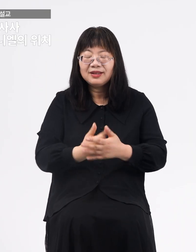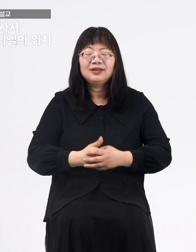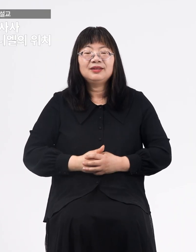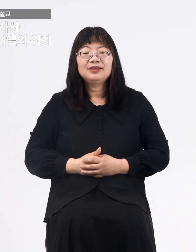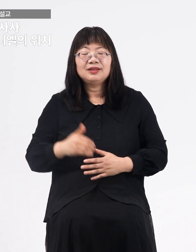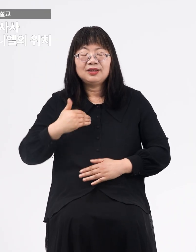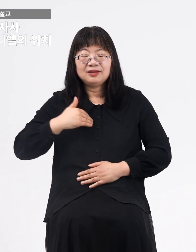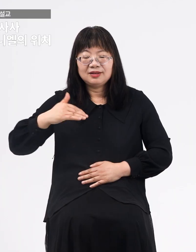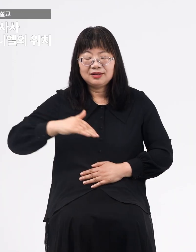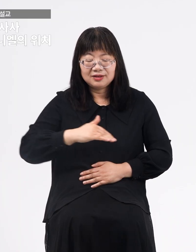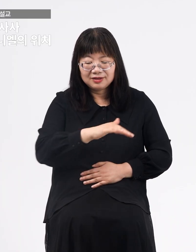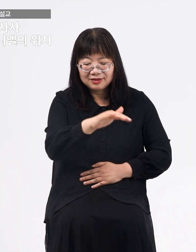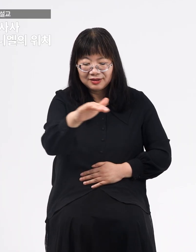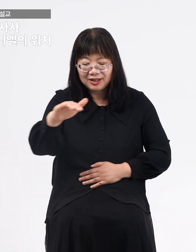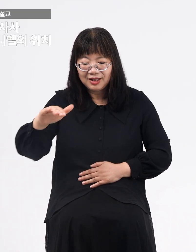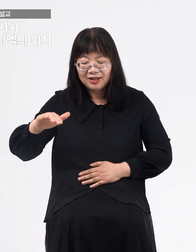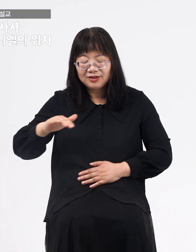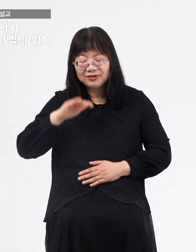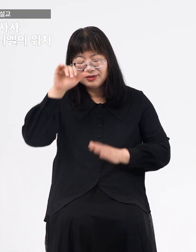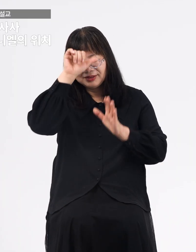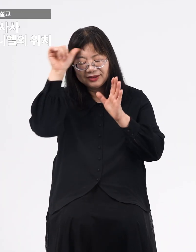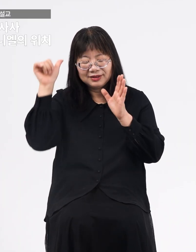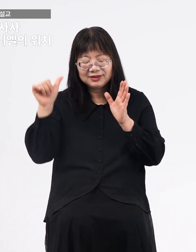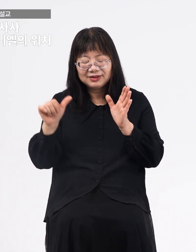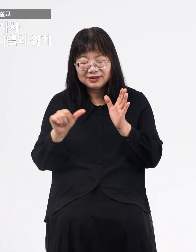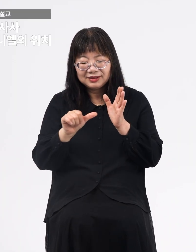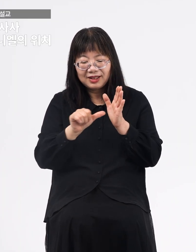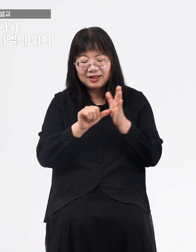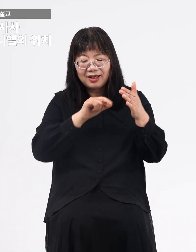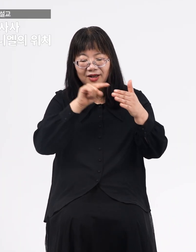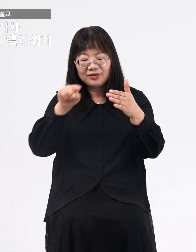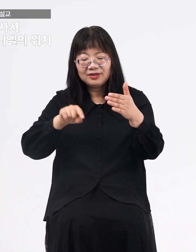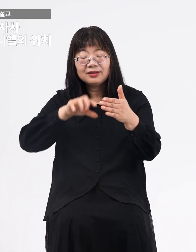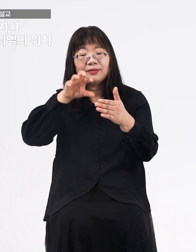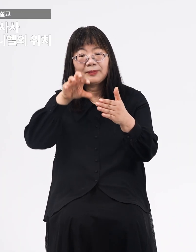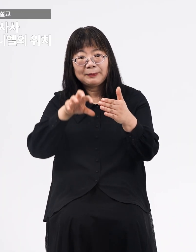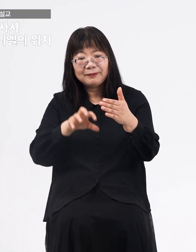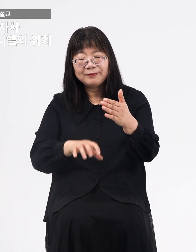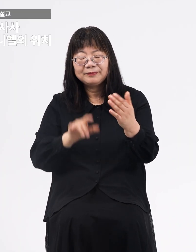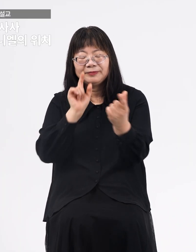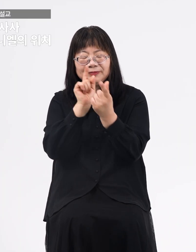땅 평화된 땅에 성령님 오시옵소서. 인생 가운데